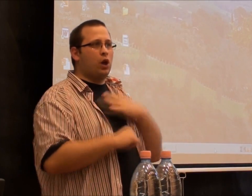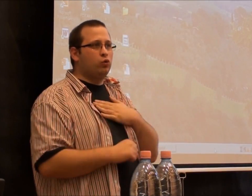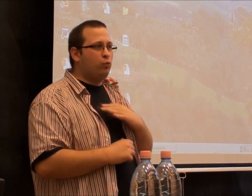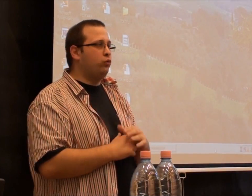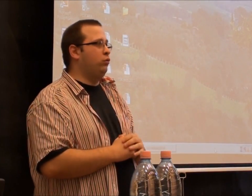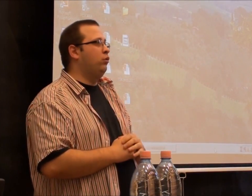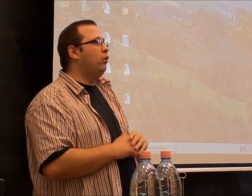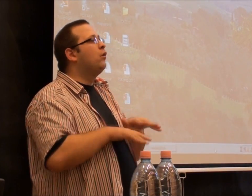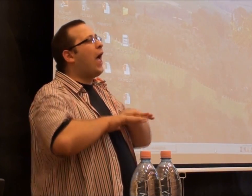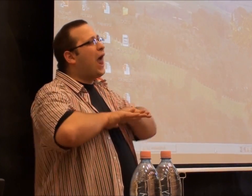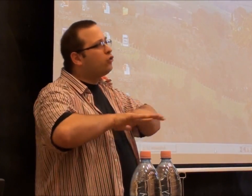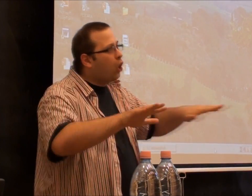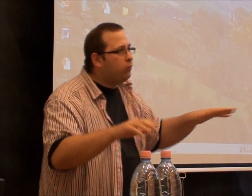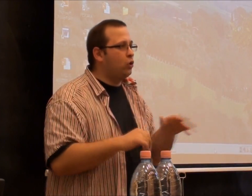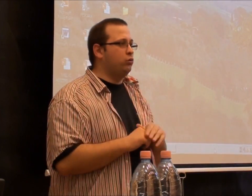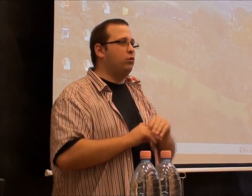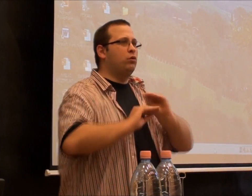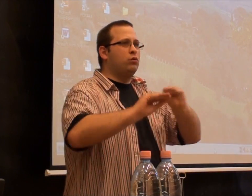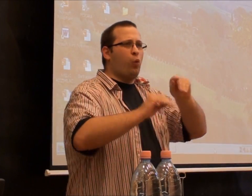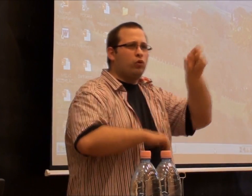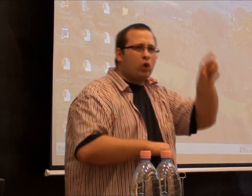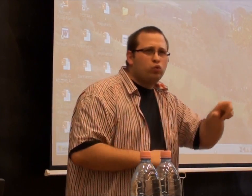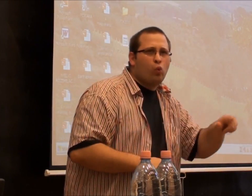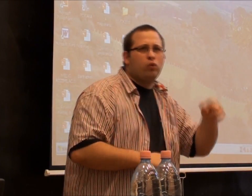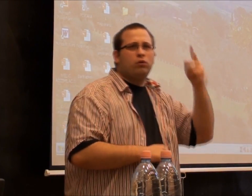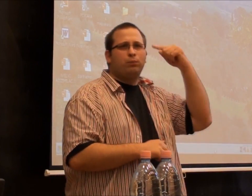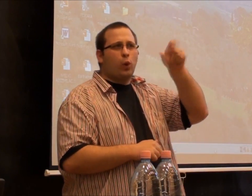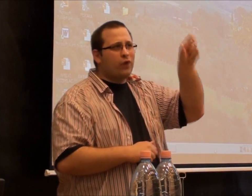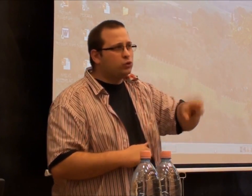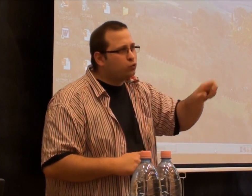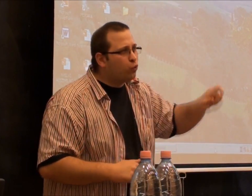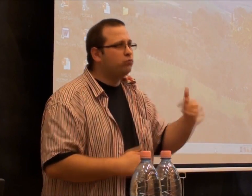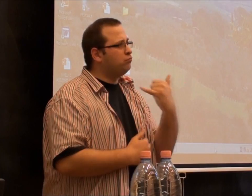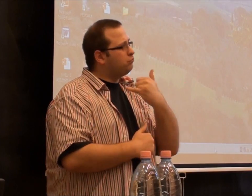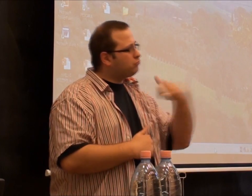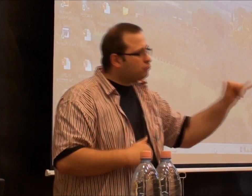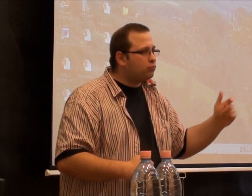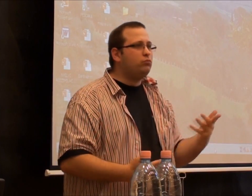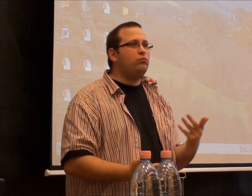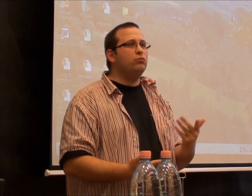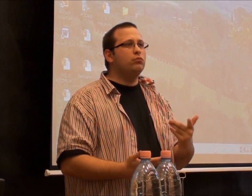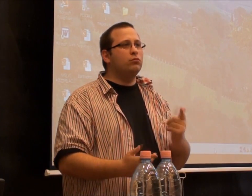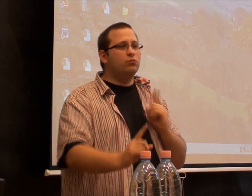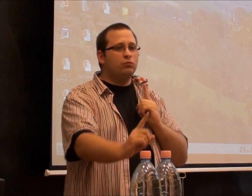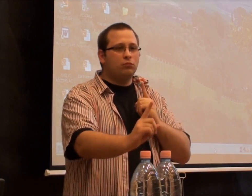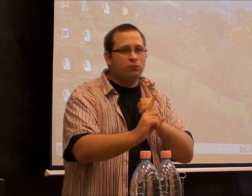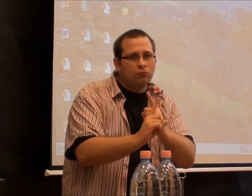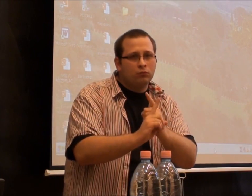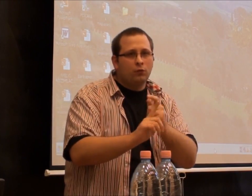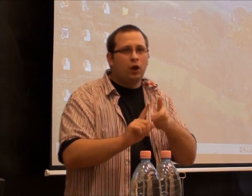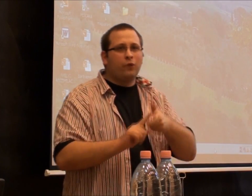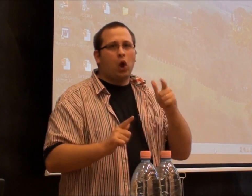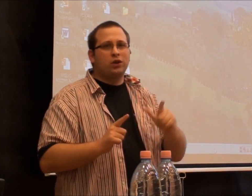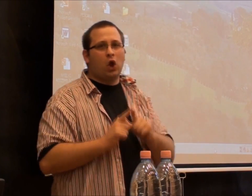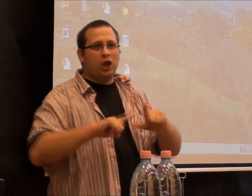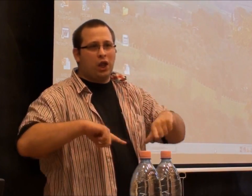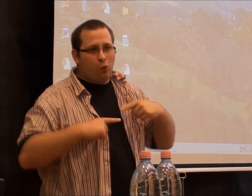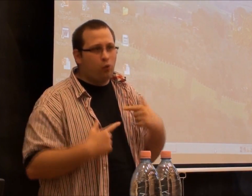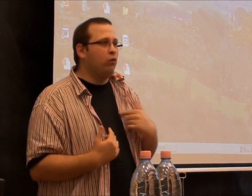nagy tapasztalatom van, az, hogy általában az oktatók, a professzorok mindegyik a fogyatékkal